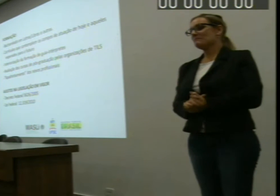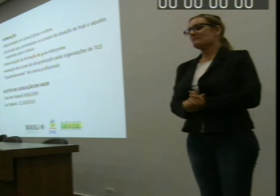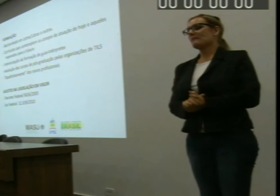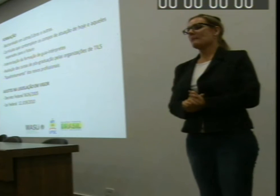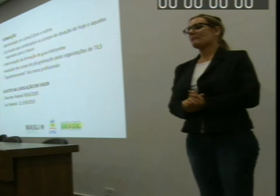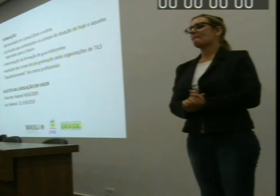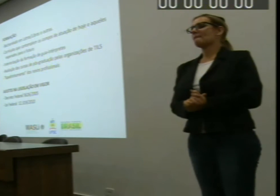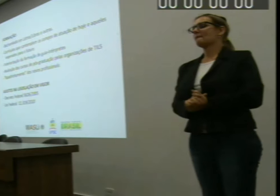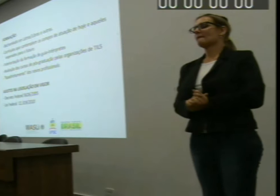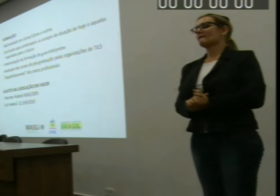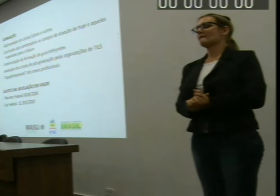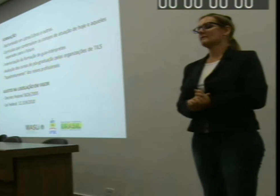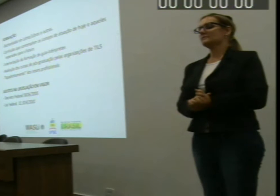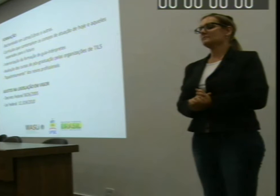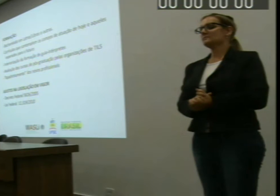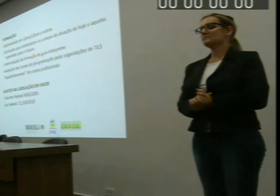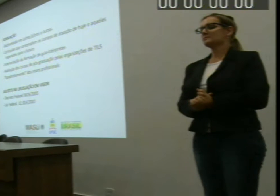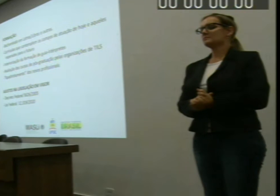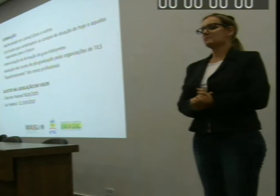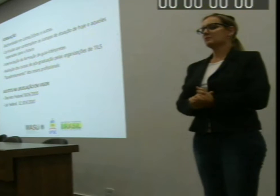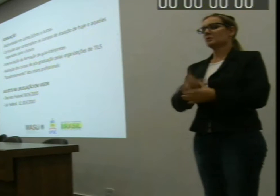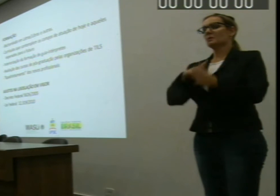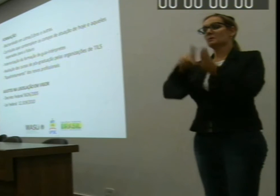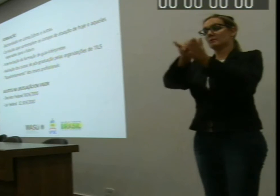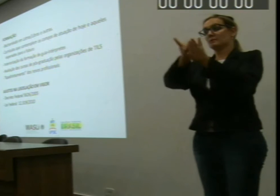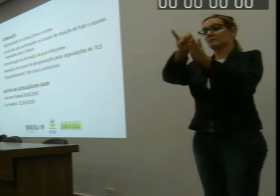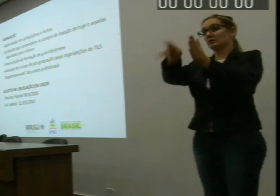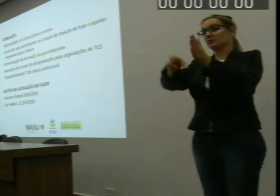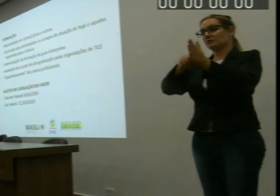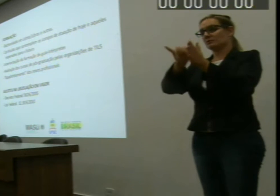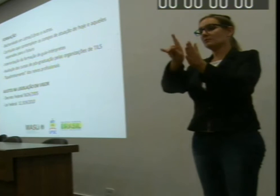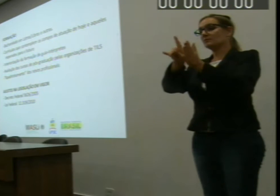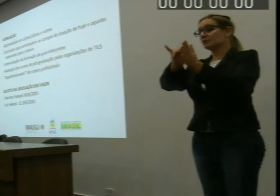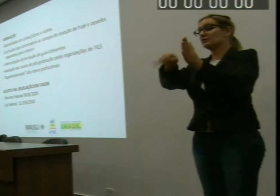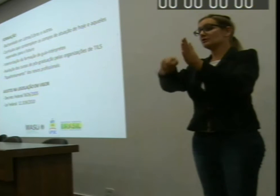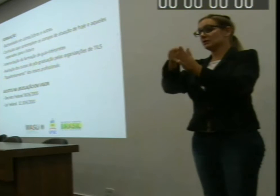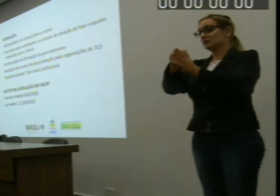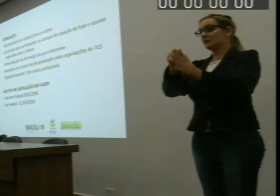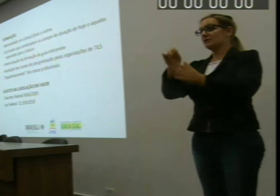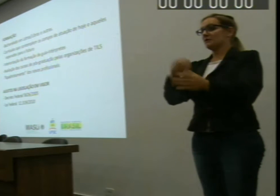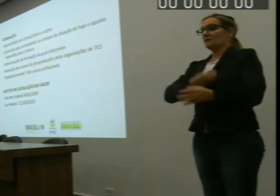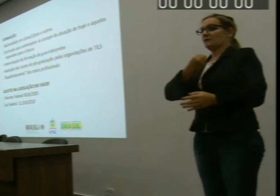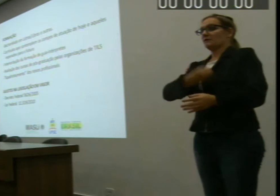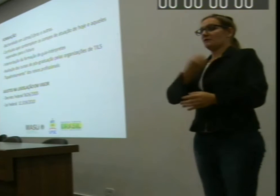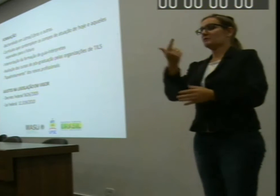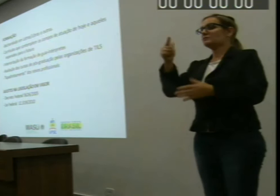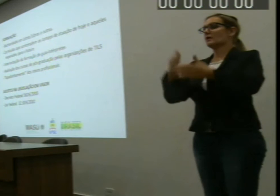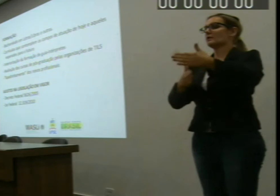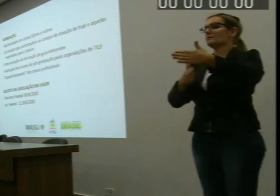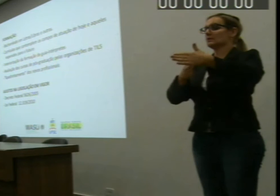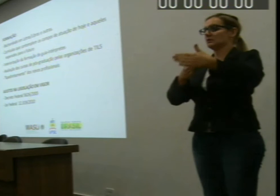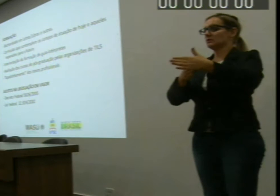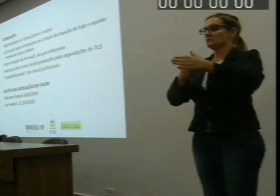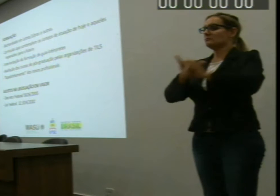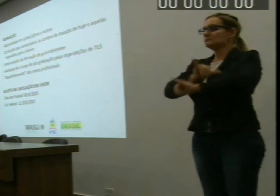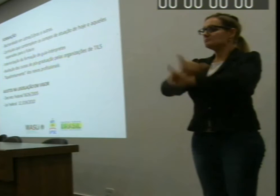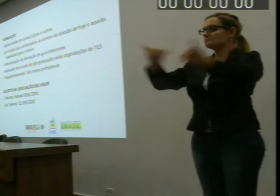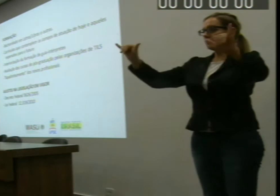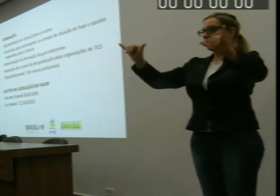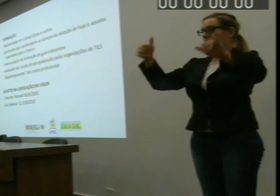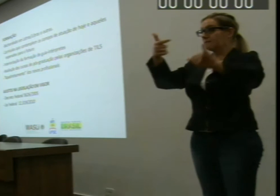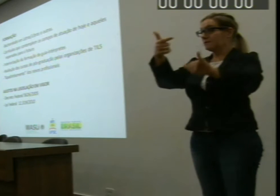ah quando o programa Viver Sem Limites o primeiro programa Viver Sem Limites foi lançado